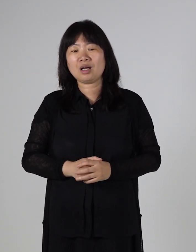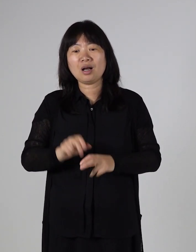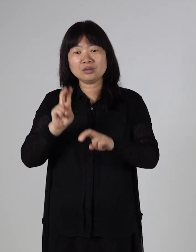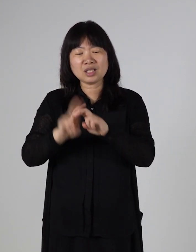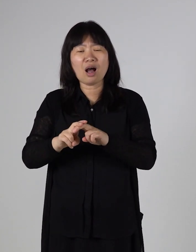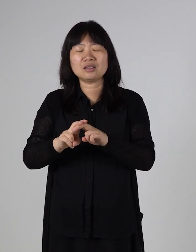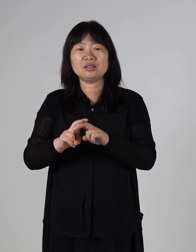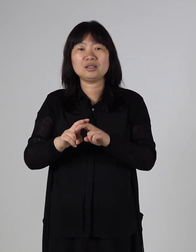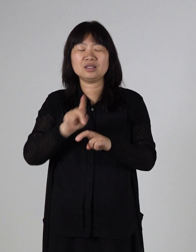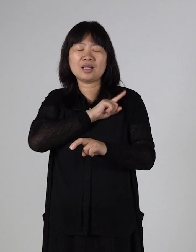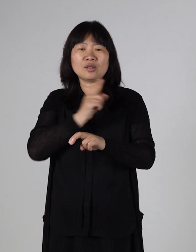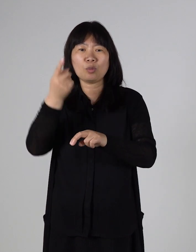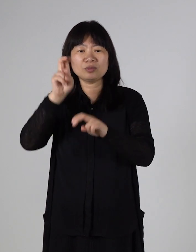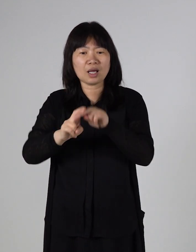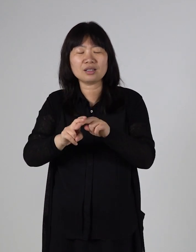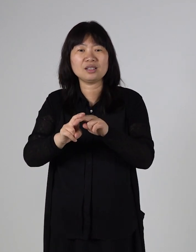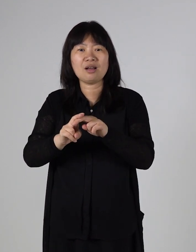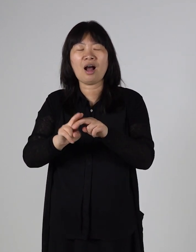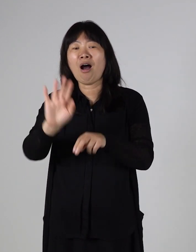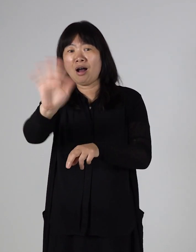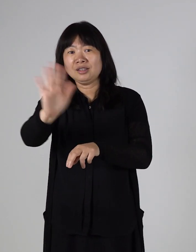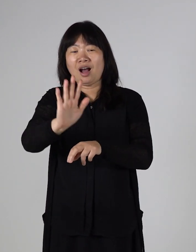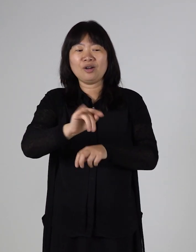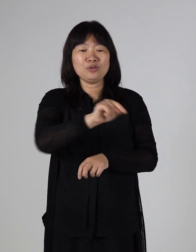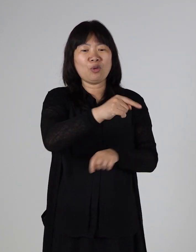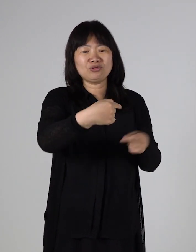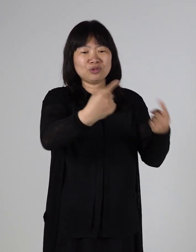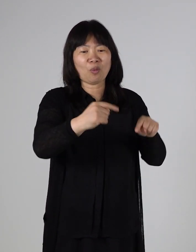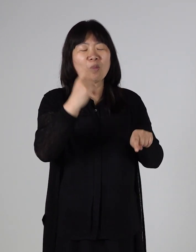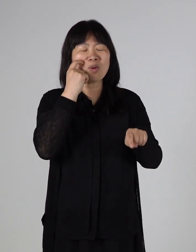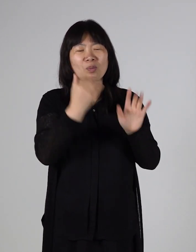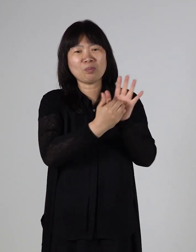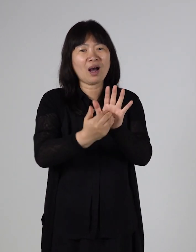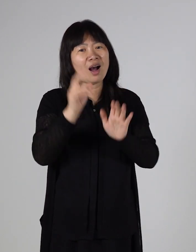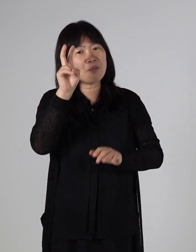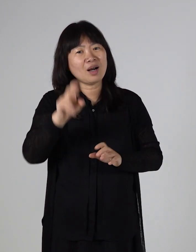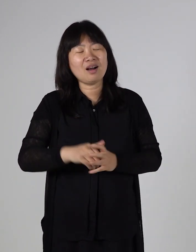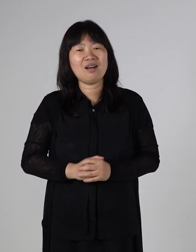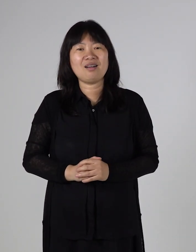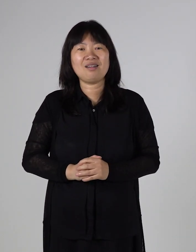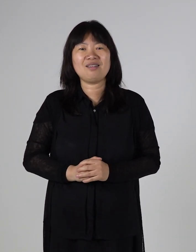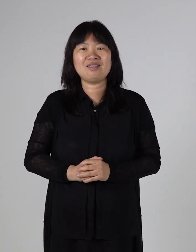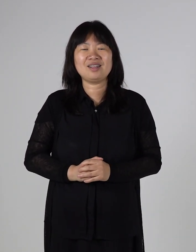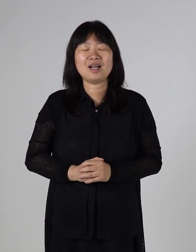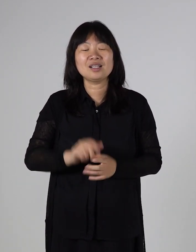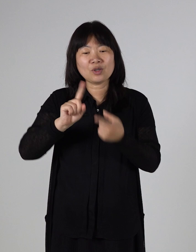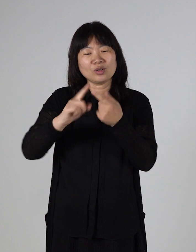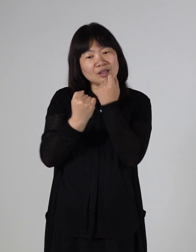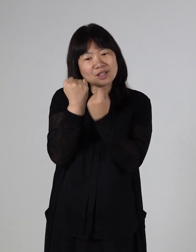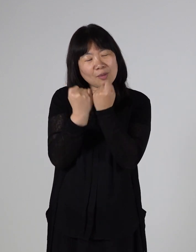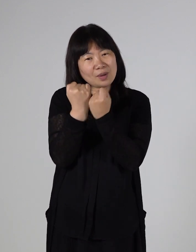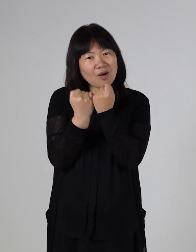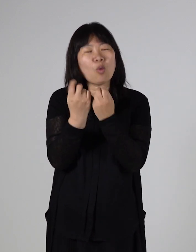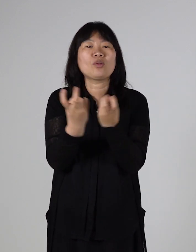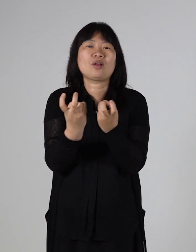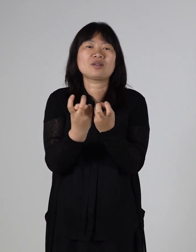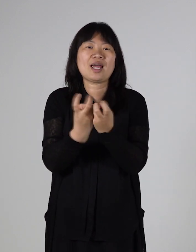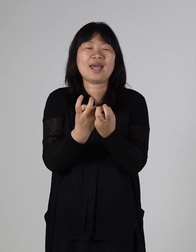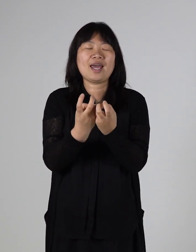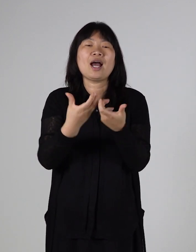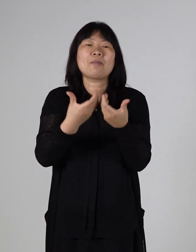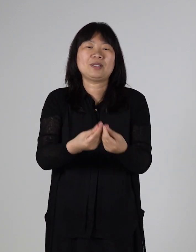자리는 둘째 치고 너희들이 못 들어갈 수도 있다. 근데 못 들어갈 수도 있다는 설명을 뭘로 했죠?